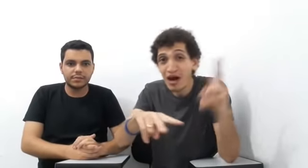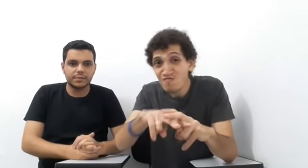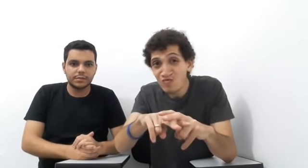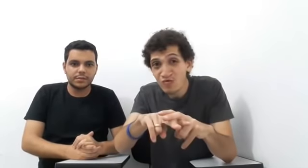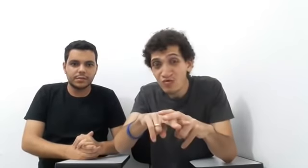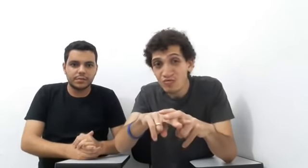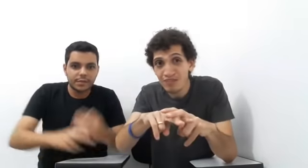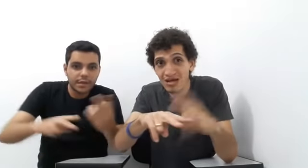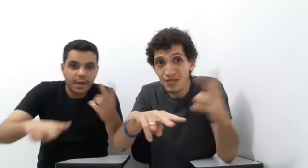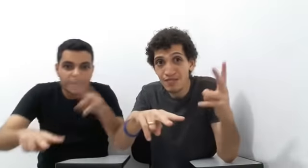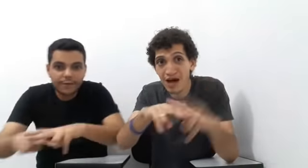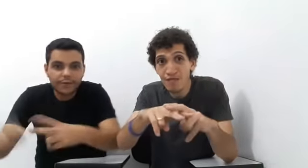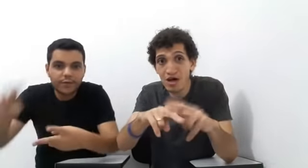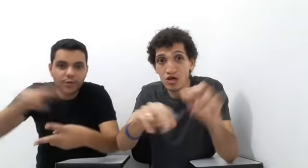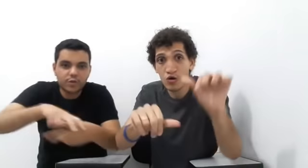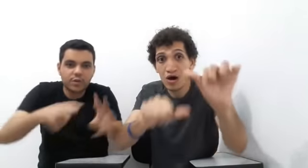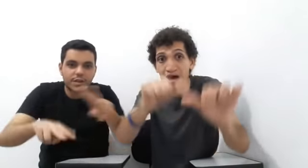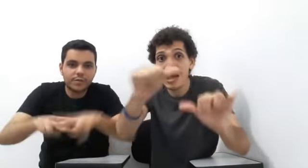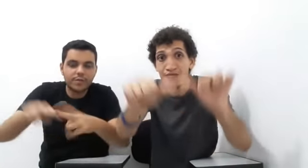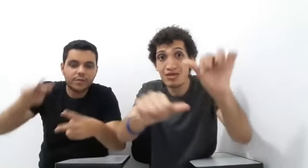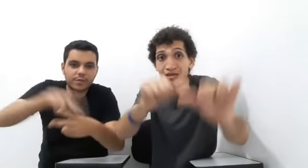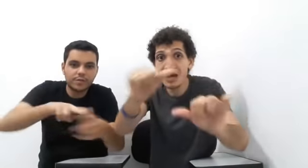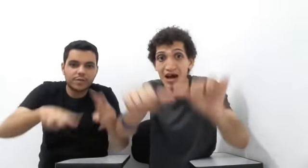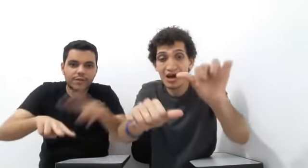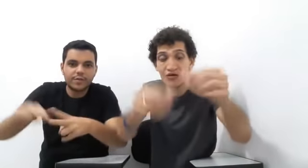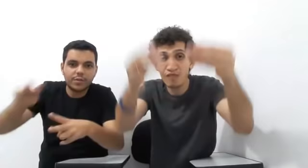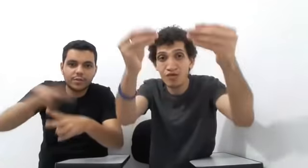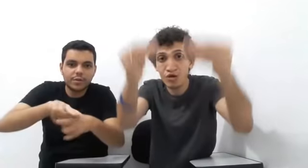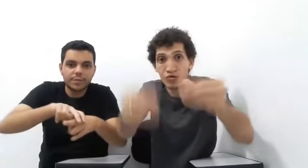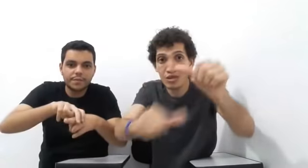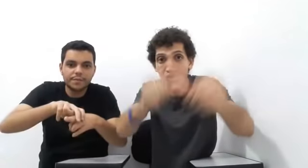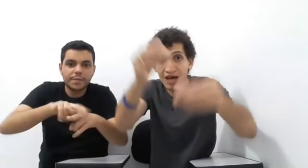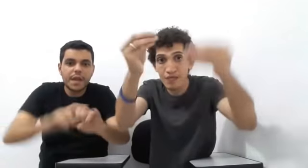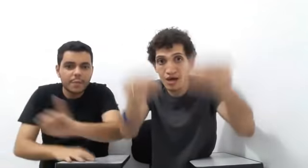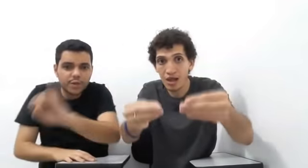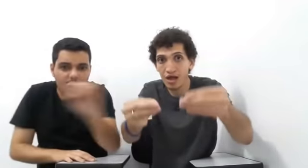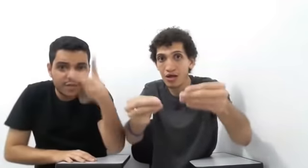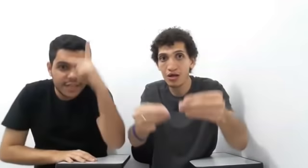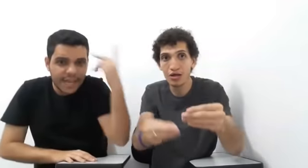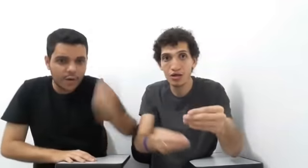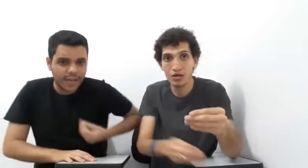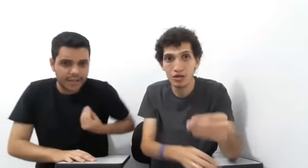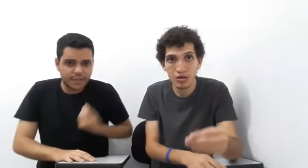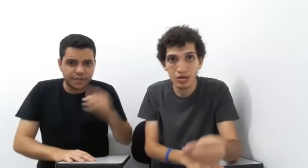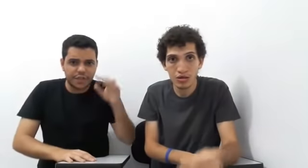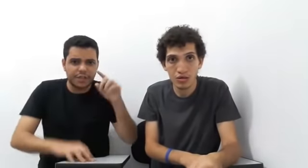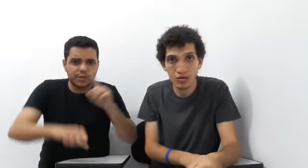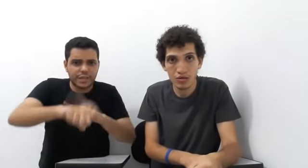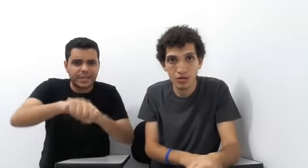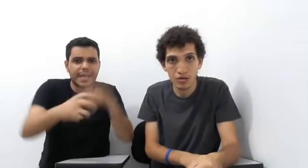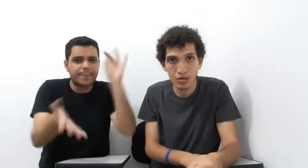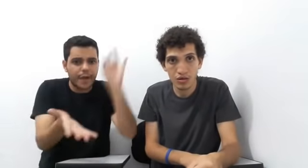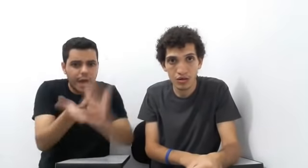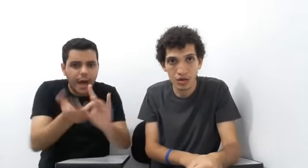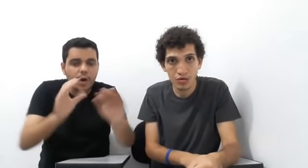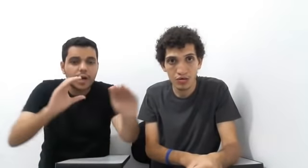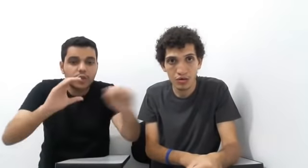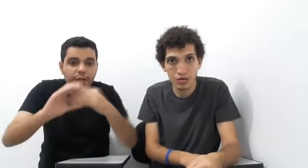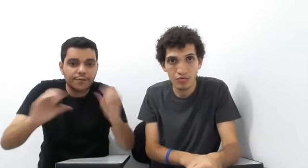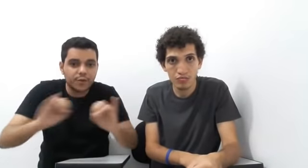travou, mas travou é só reiniciar, a tela. Pessoal, se tem alguém assistindo em tempo real, só envie um